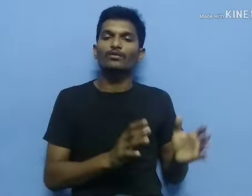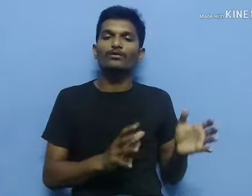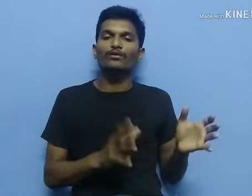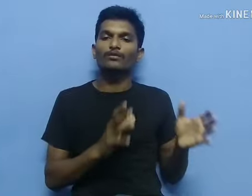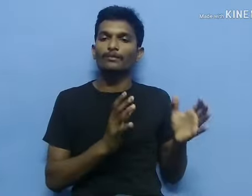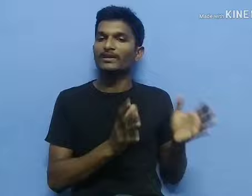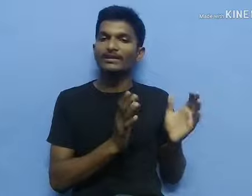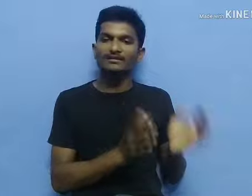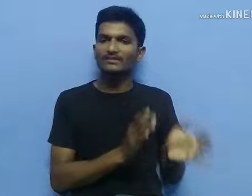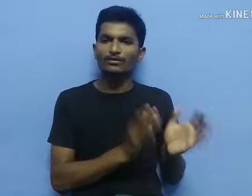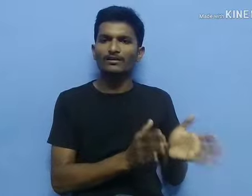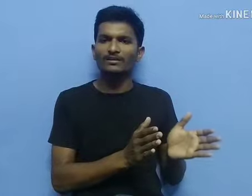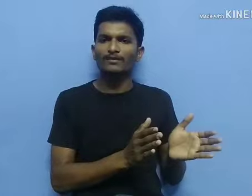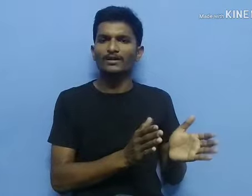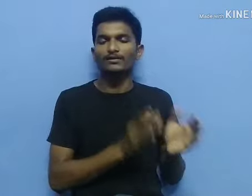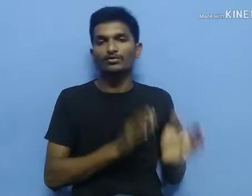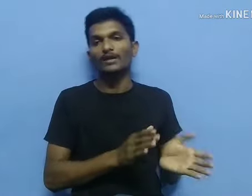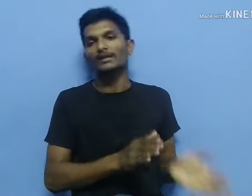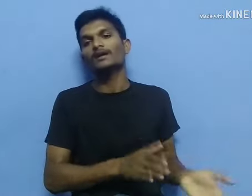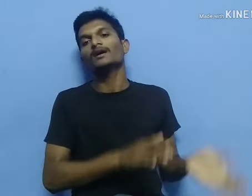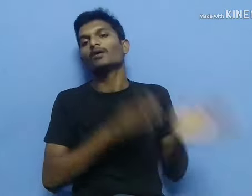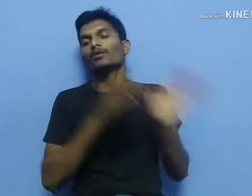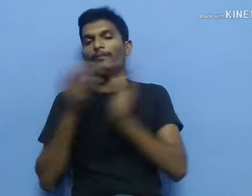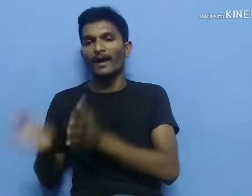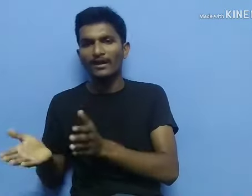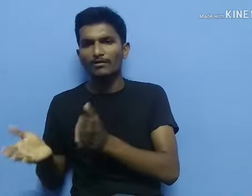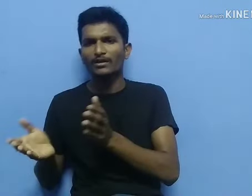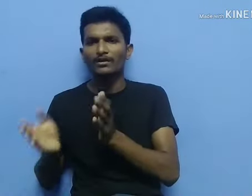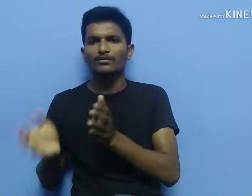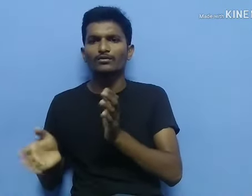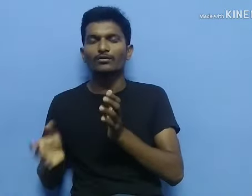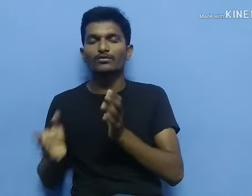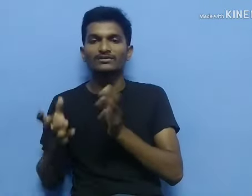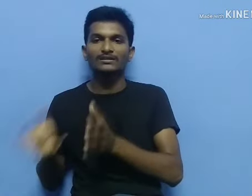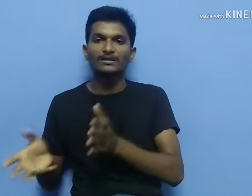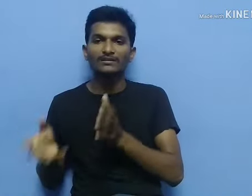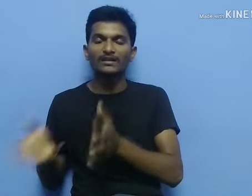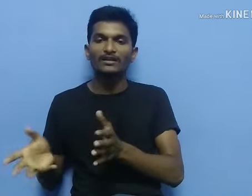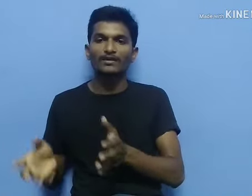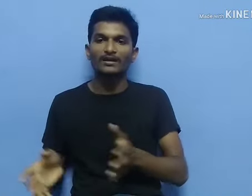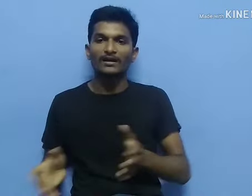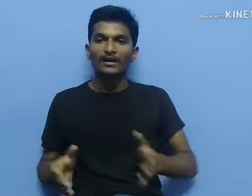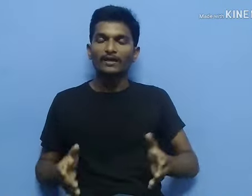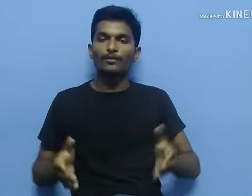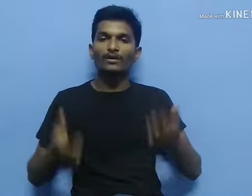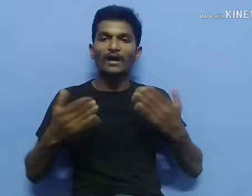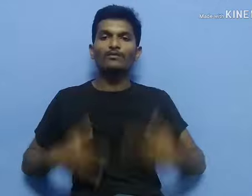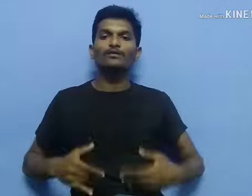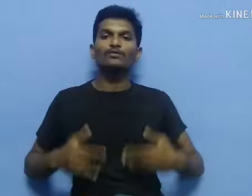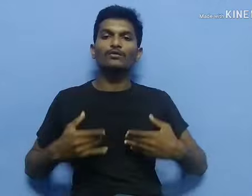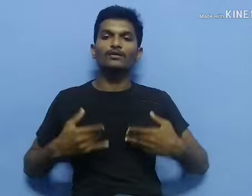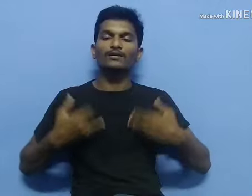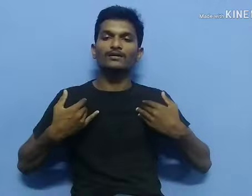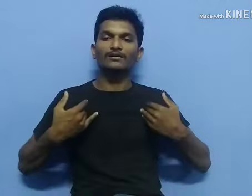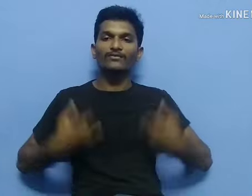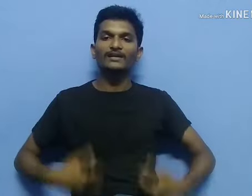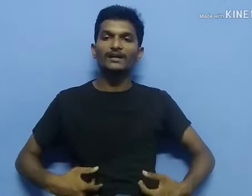இவங்க பெரிய ரிஸ்க் எதுவும் எடுத்துக்க மாட்டாங்க. சோ அதனால அவங்க பேர் மேலயும் அந்த ஒரு விஷயத்த திணிக்க மாட்டாங்க. இப்போ நான் வந்து ஒரு ஃபிட்டா